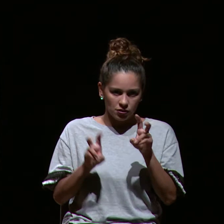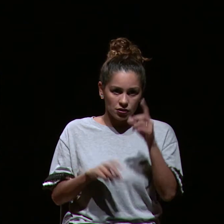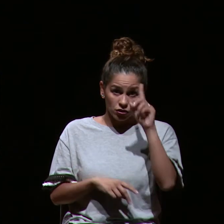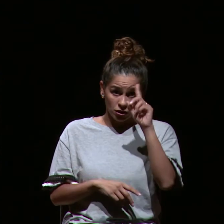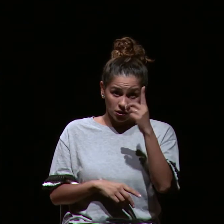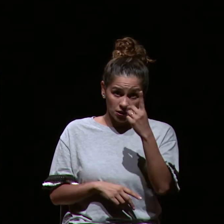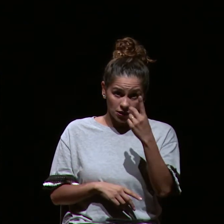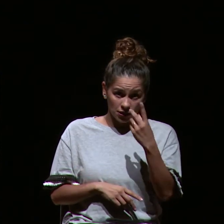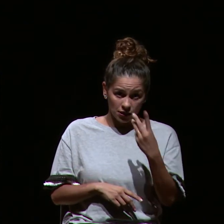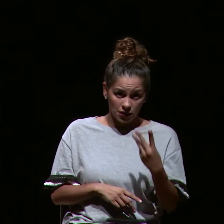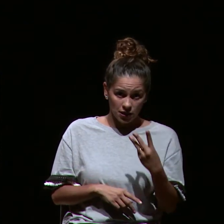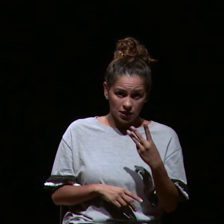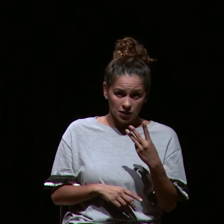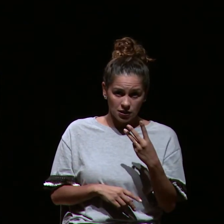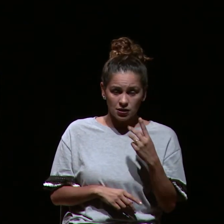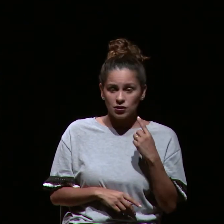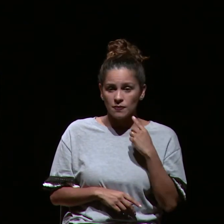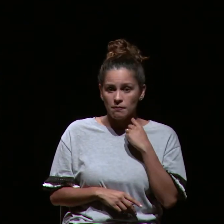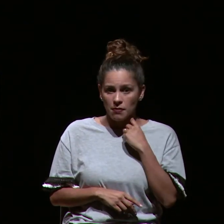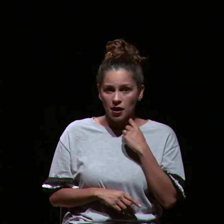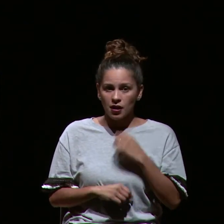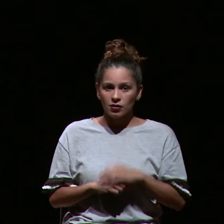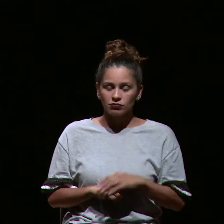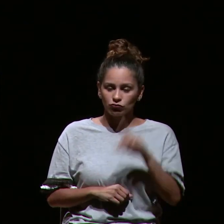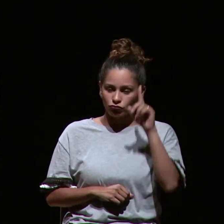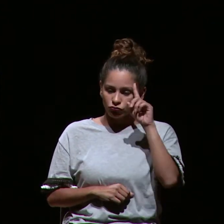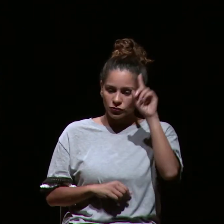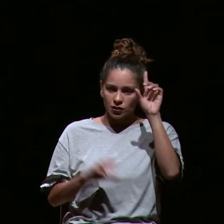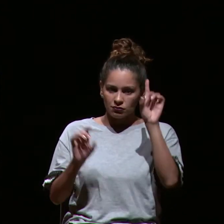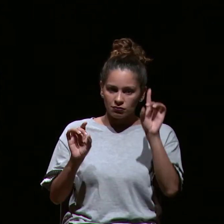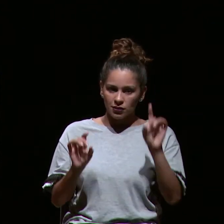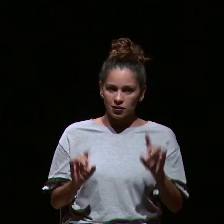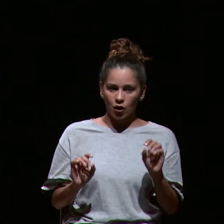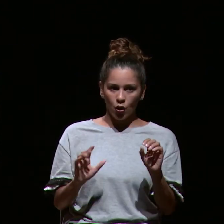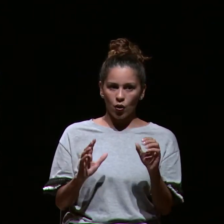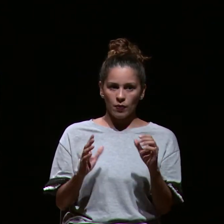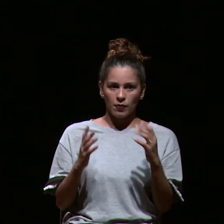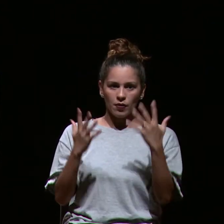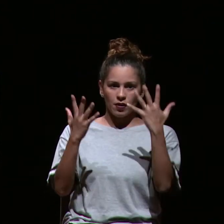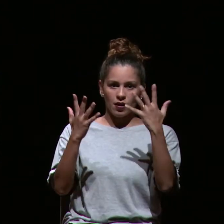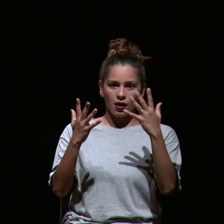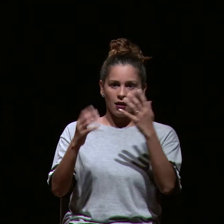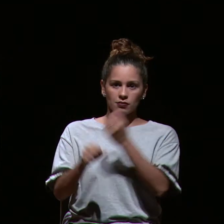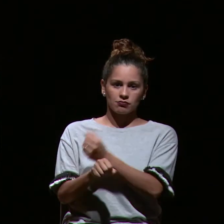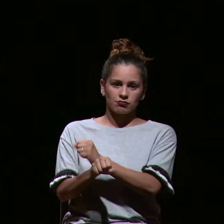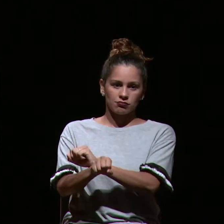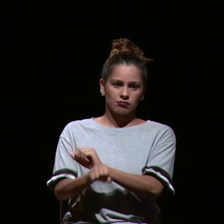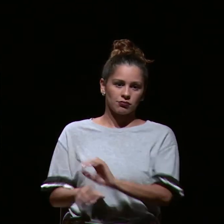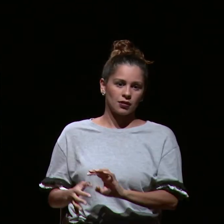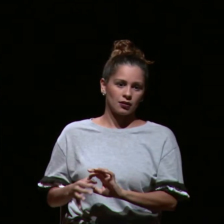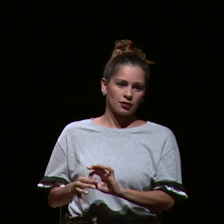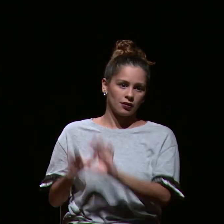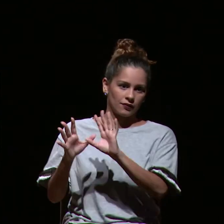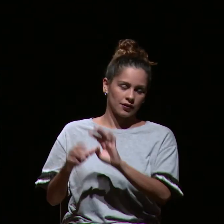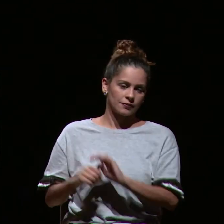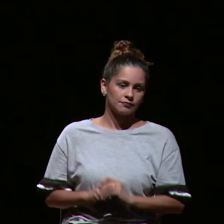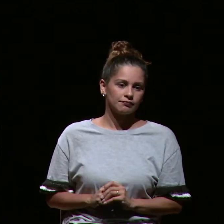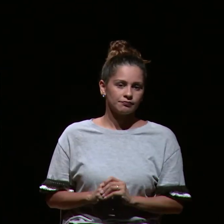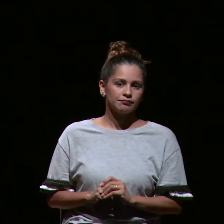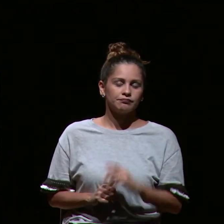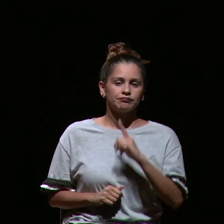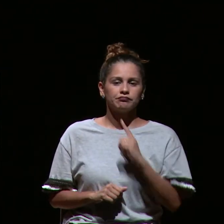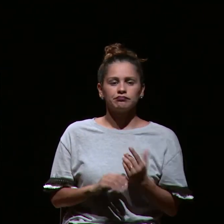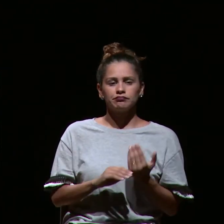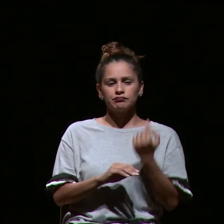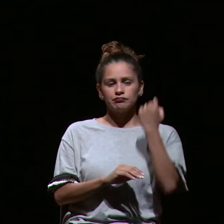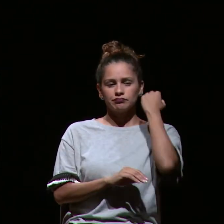mim. É o dia da abolição, dia de comemorarmos a libertação dos escravos. Nas prisões, os negros eram bodes